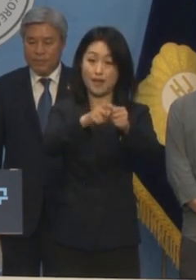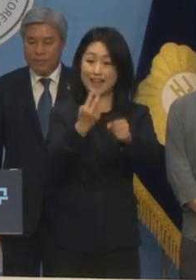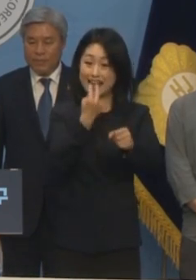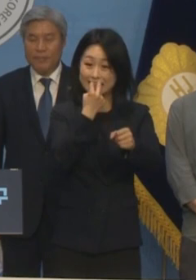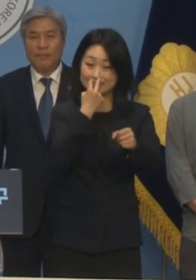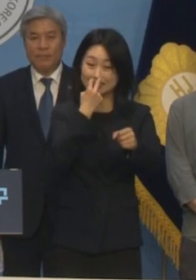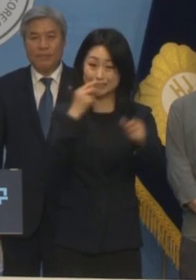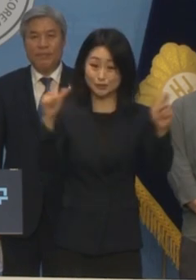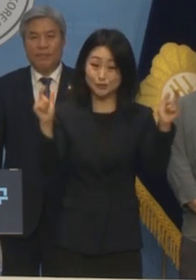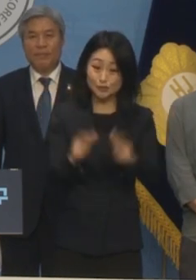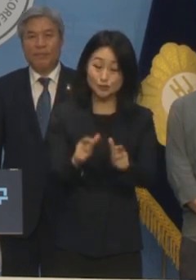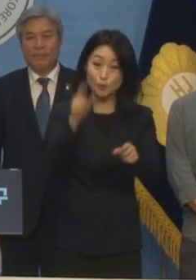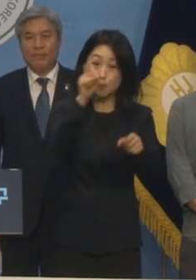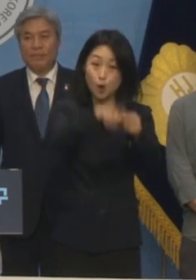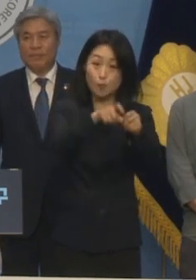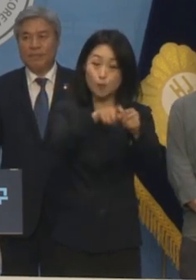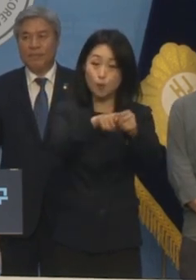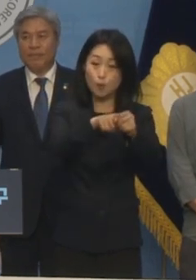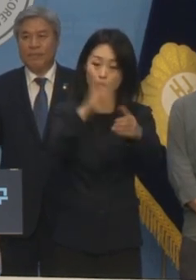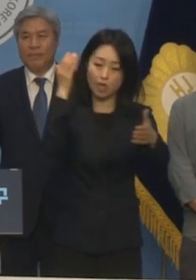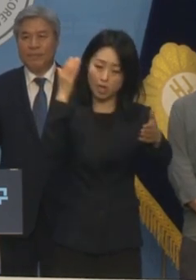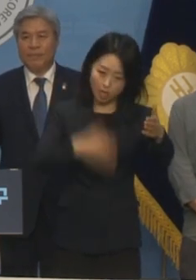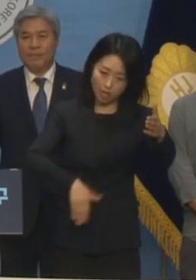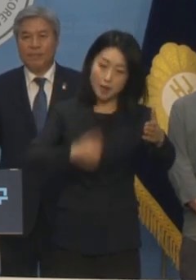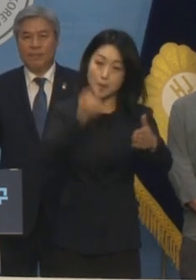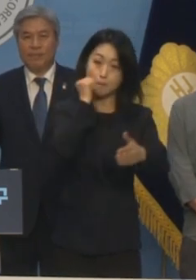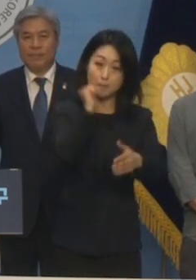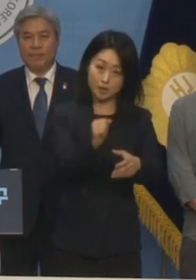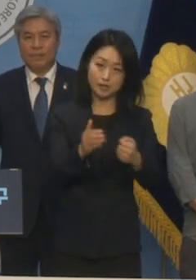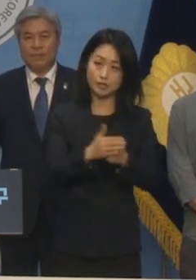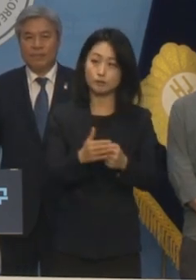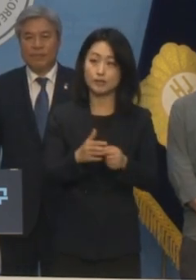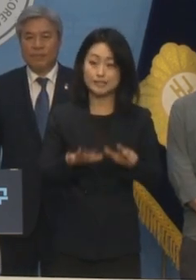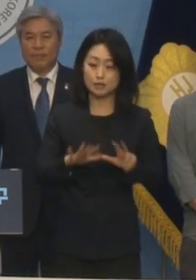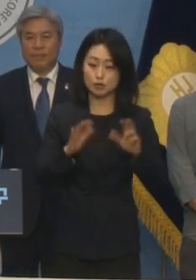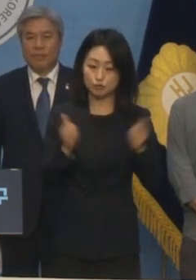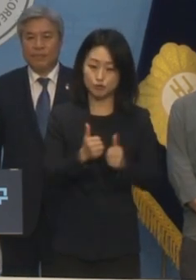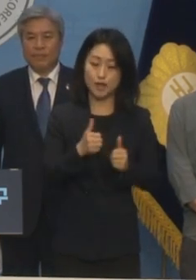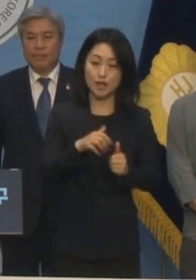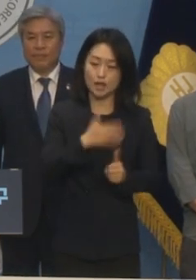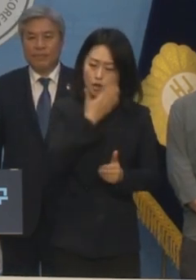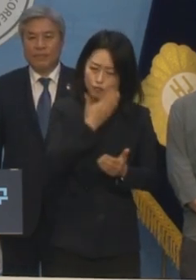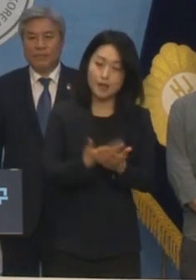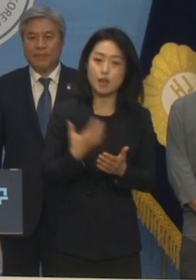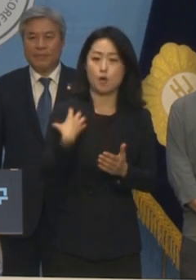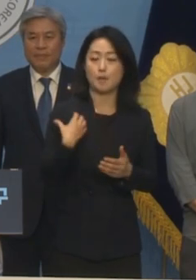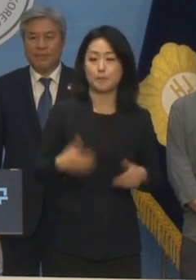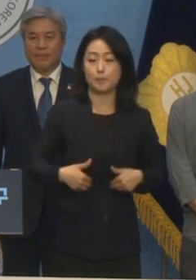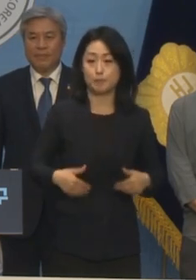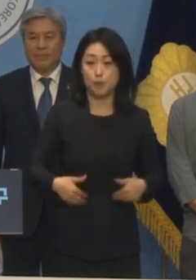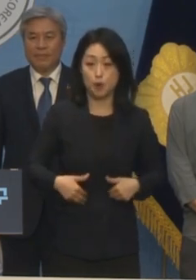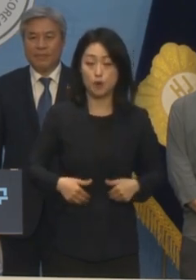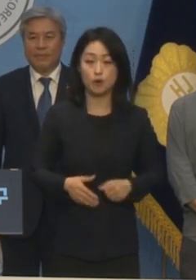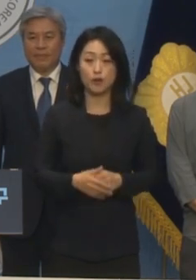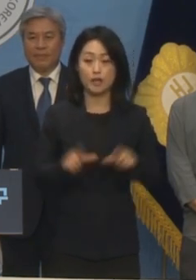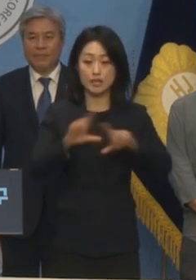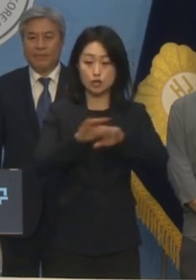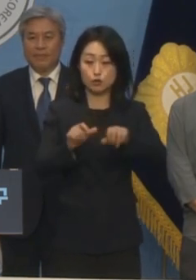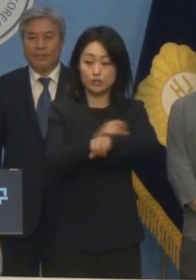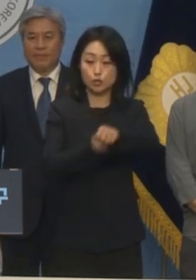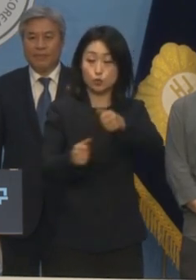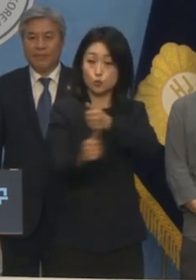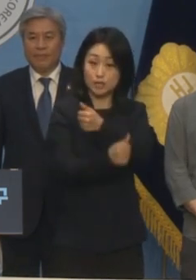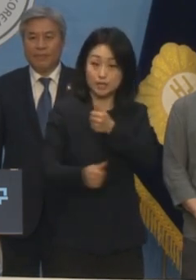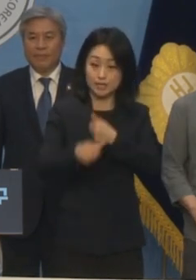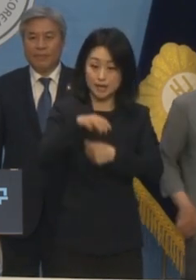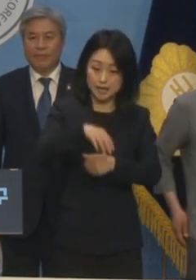목표는 달성되기 어려울 것입니다. 저는 기후특위에서 중점적으로 다뤄져야 되는 법안에